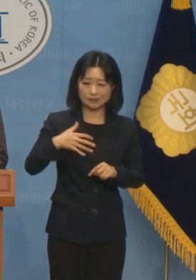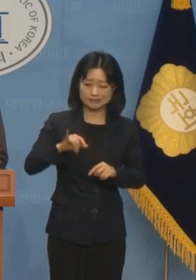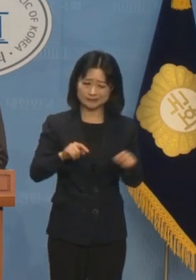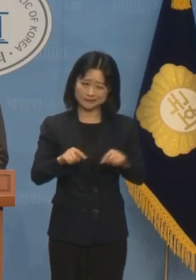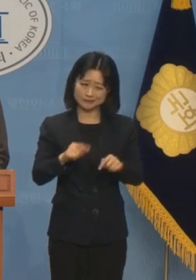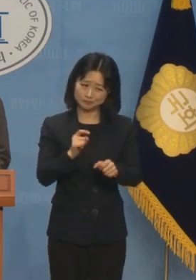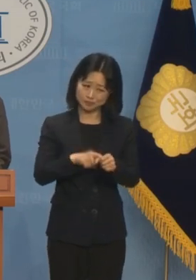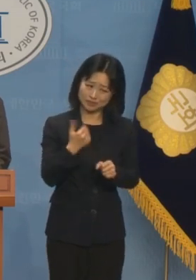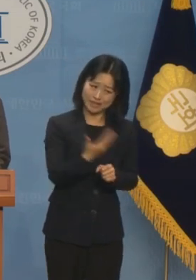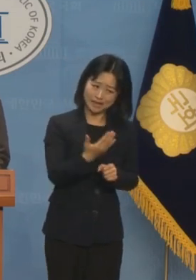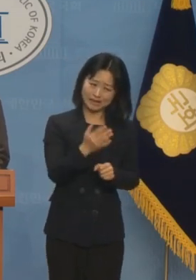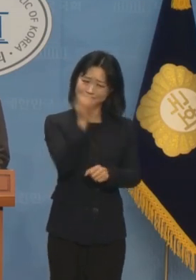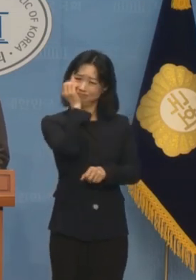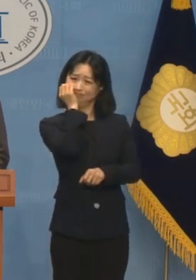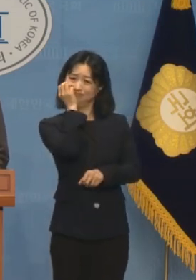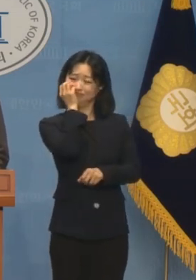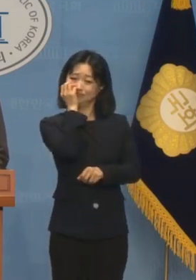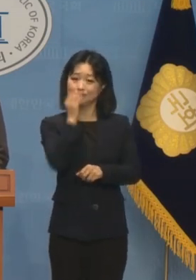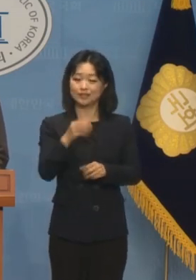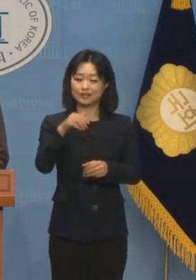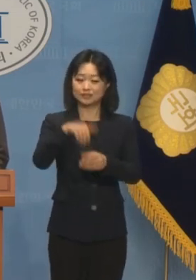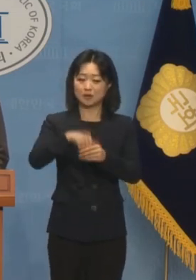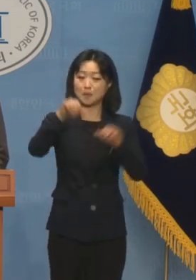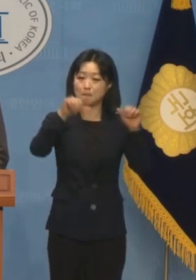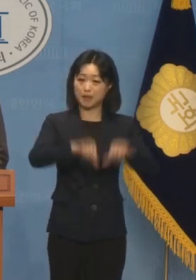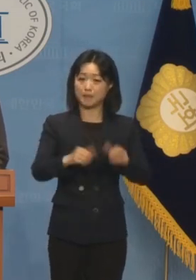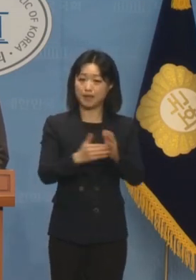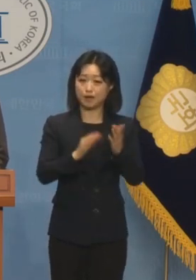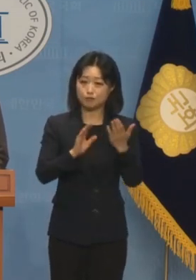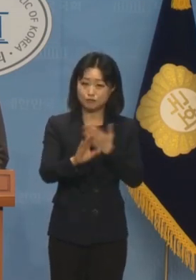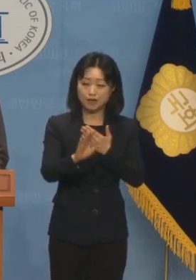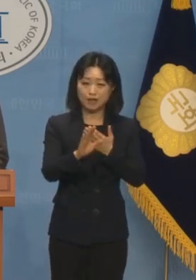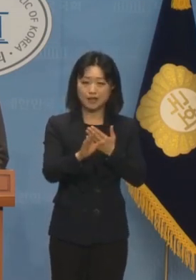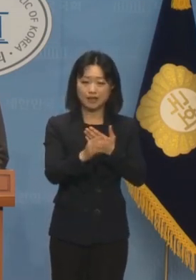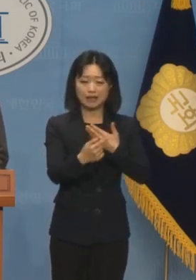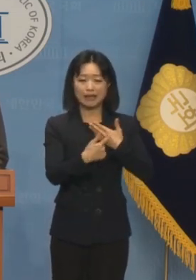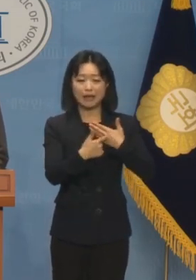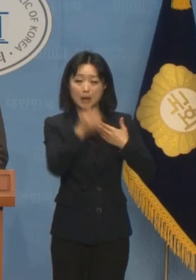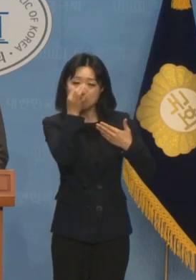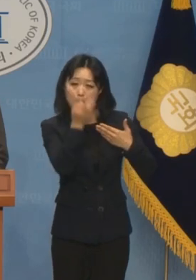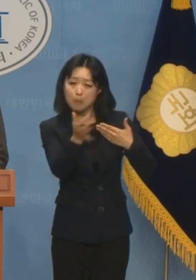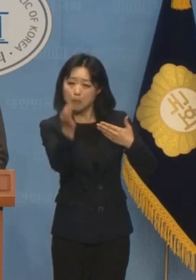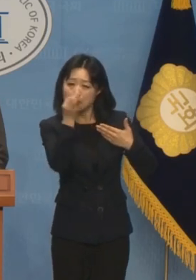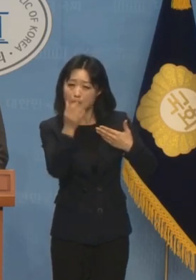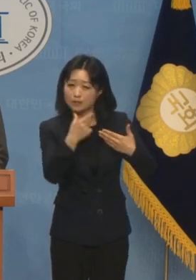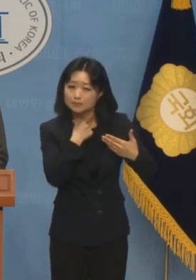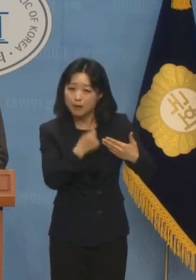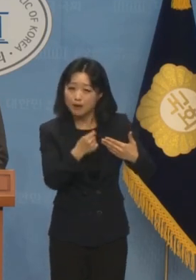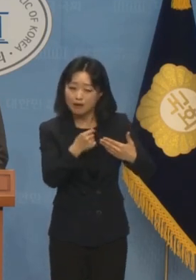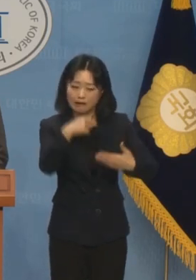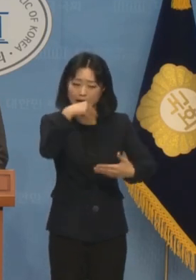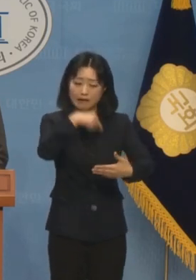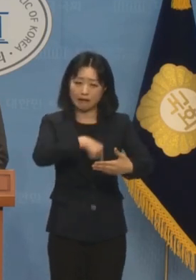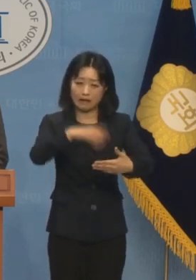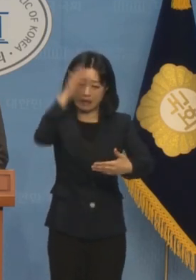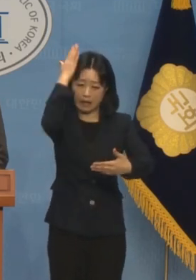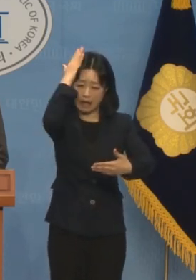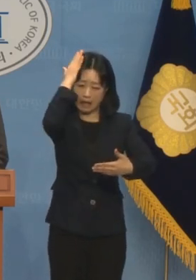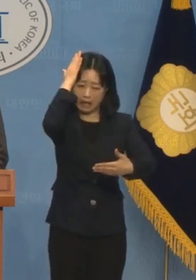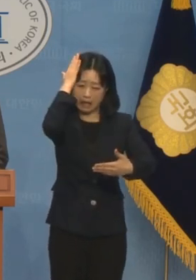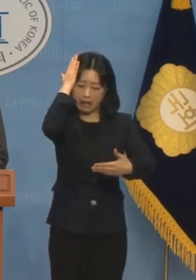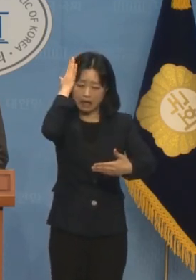이상합니다. 총선 패배 후 무엇이라도 보여주고 싶었던 모양이지만 그 속내는